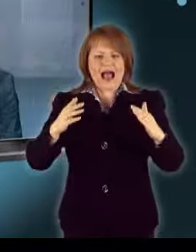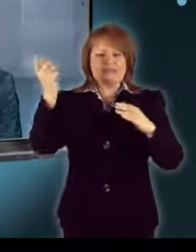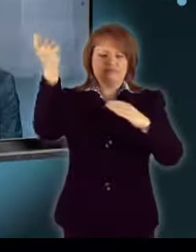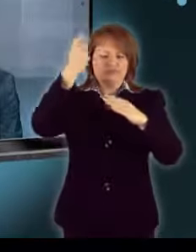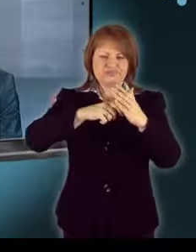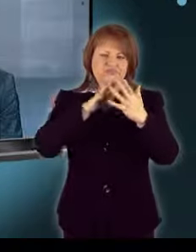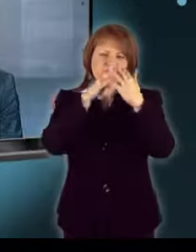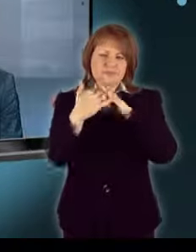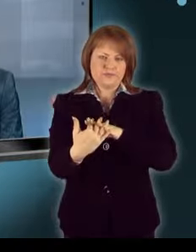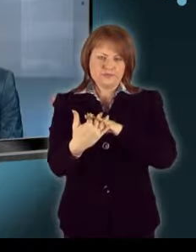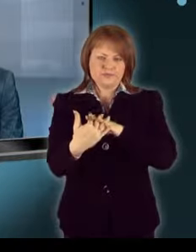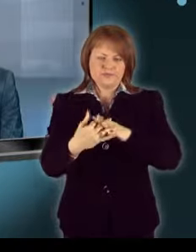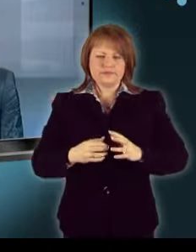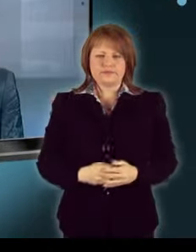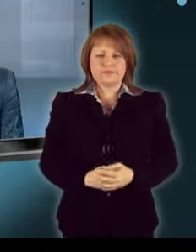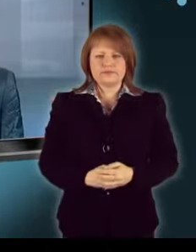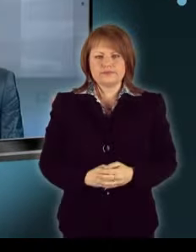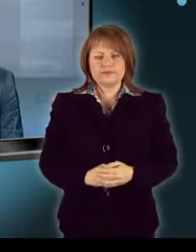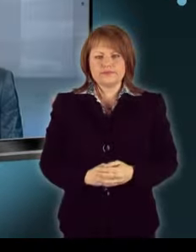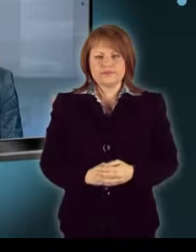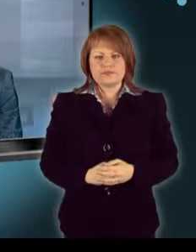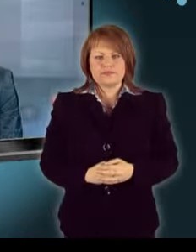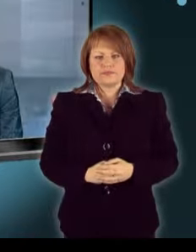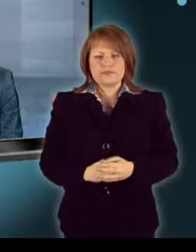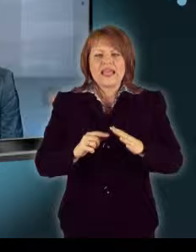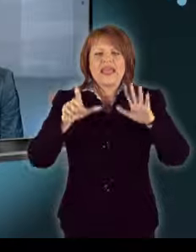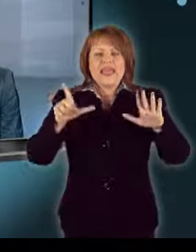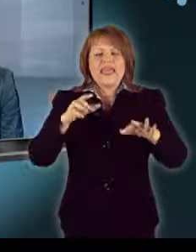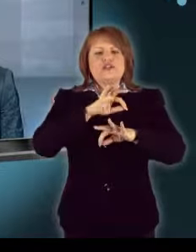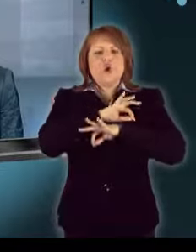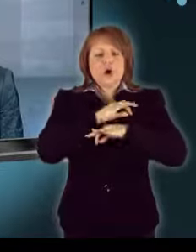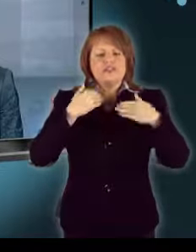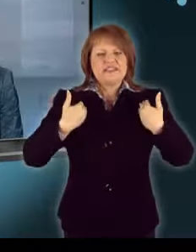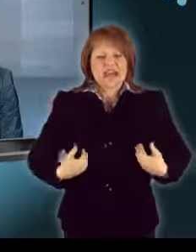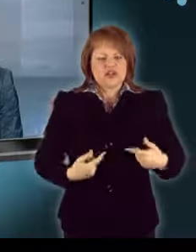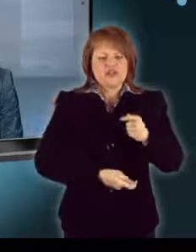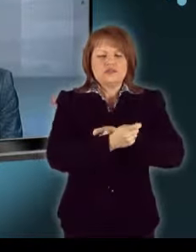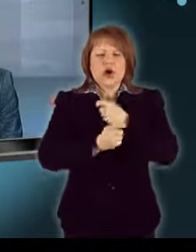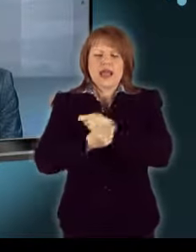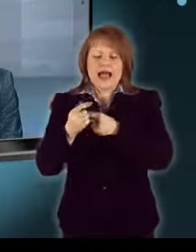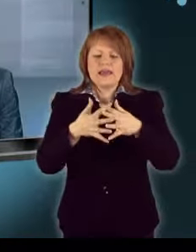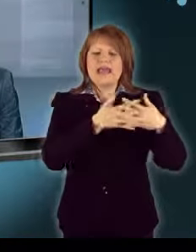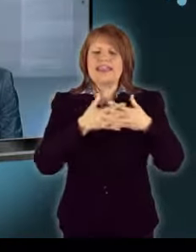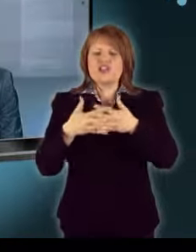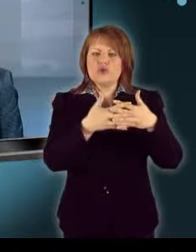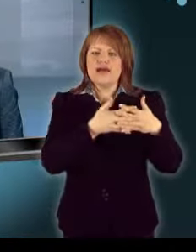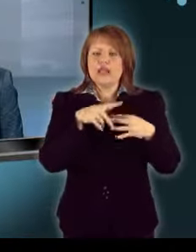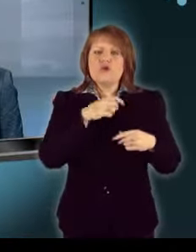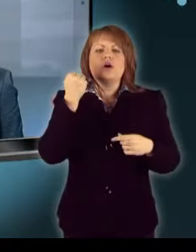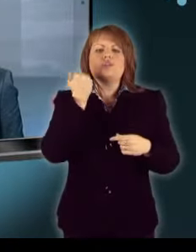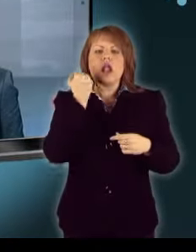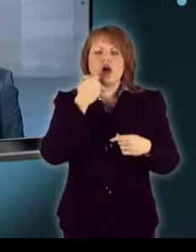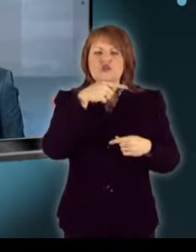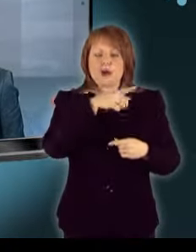darab. Hét holttestet találtak tegnap az Egyesült Államokbeli Dallasban egy lakásban. Valamennyi